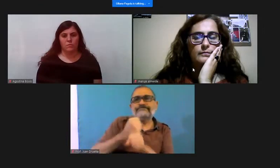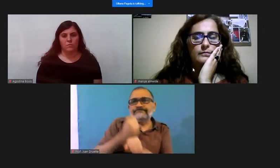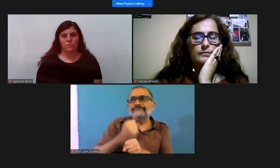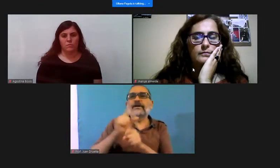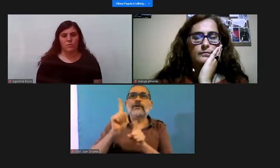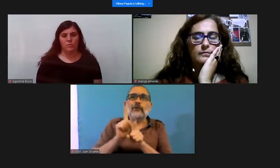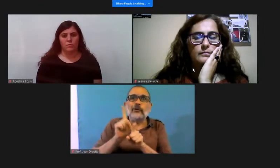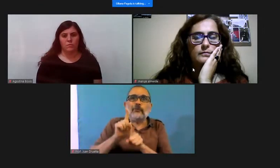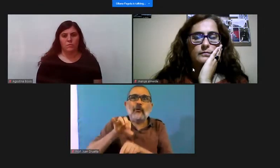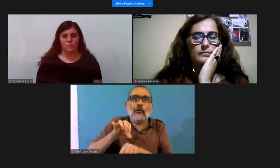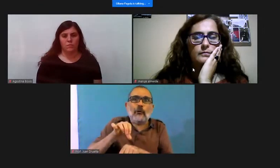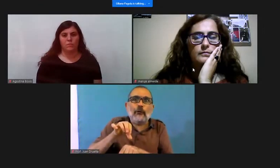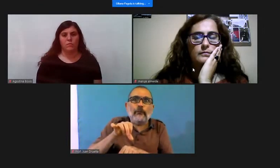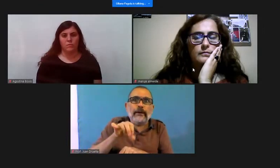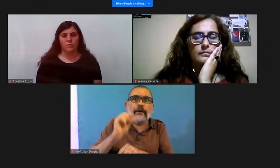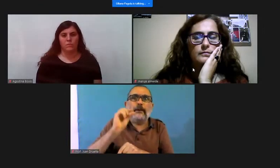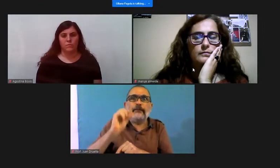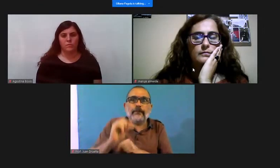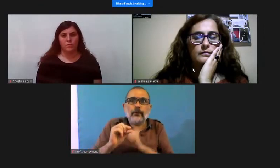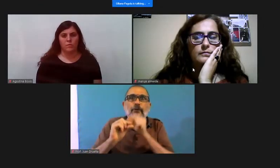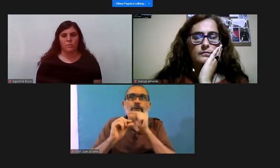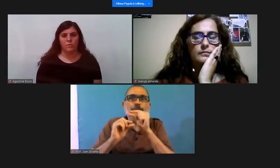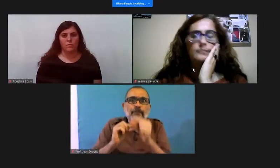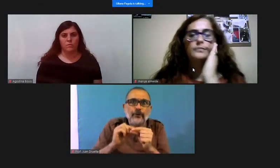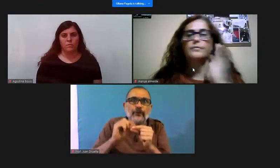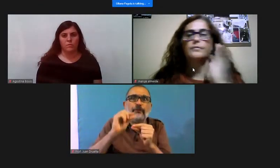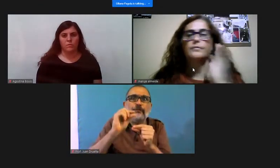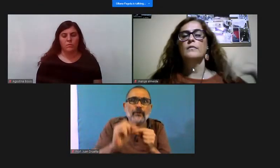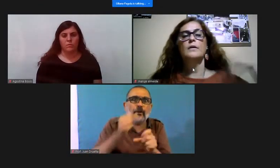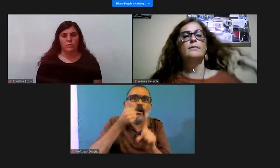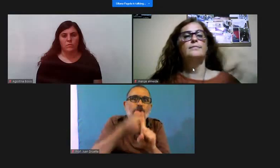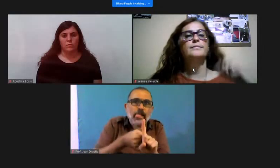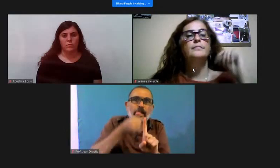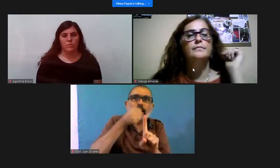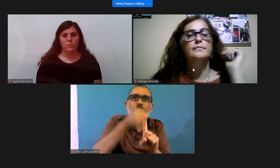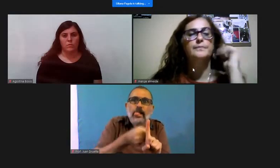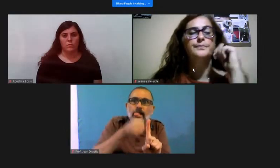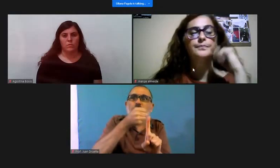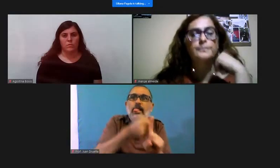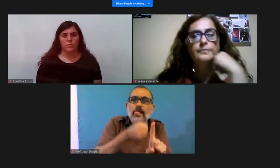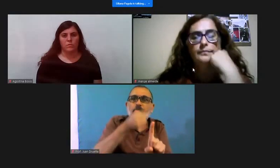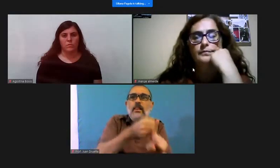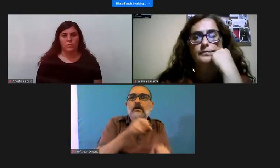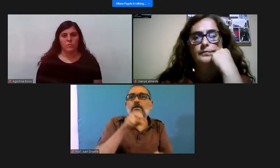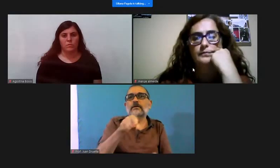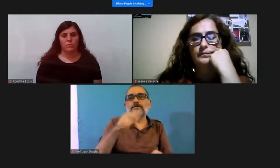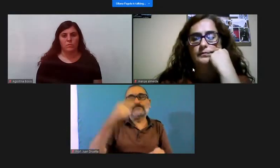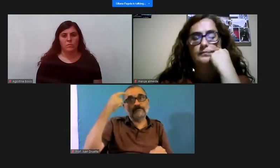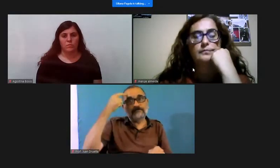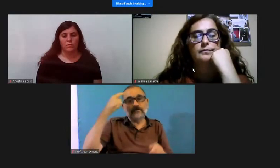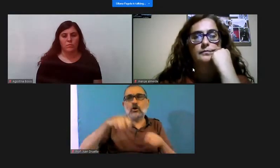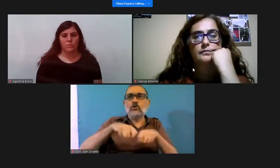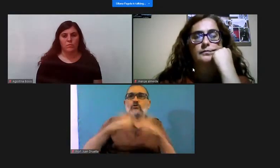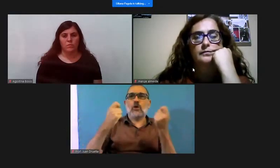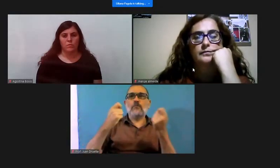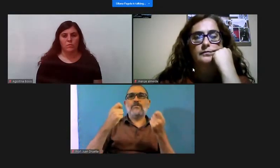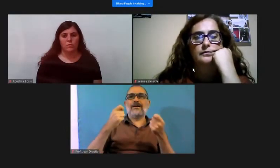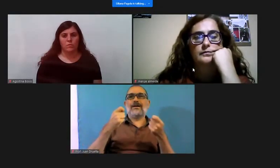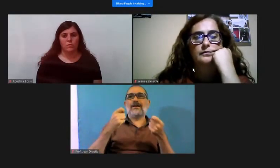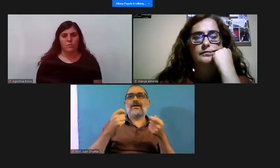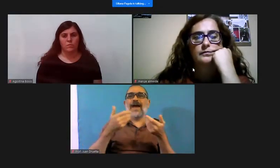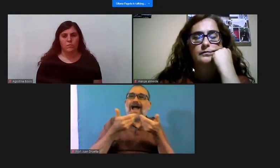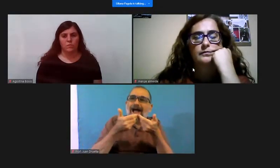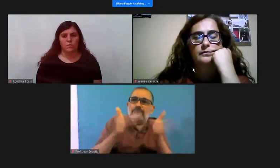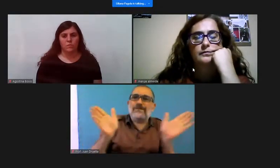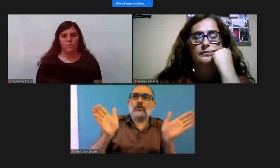ya venimos trabajando desde hace mucho tiempo, ¿no? Como un trabajo de hormiga, que poquito a poquito venimos en esta